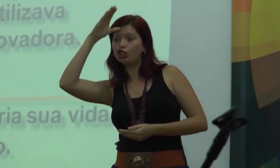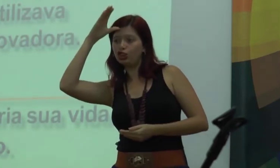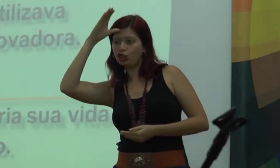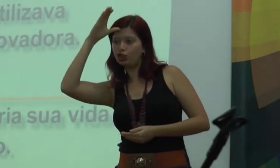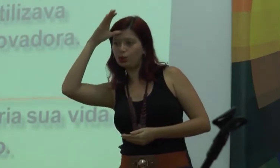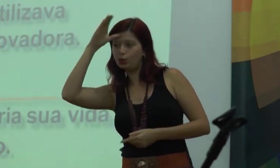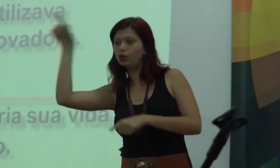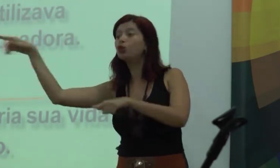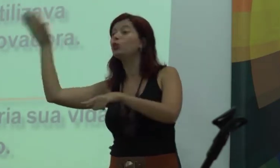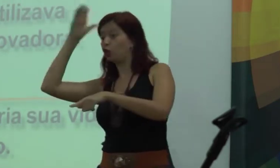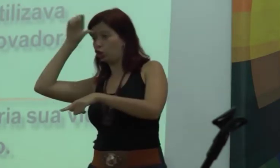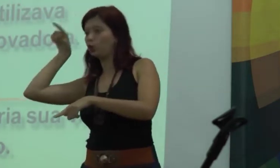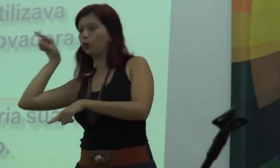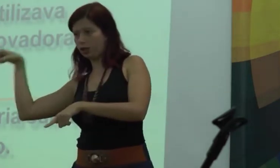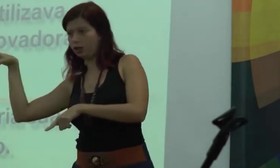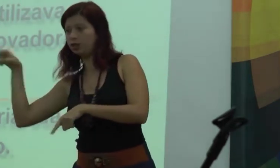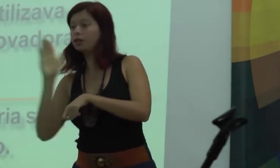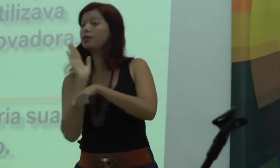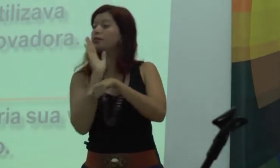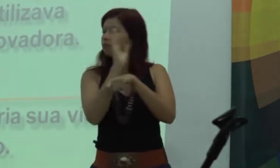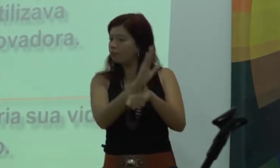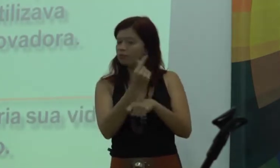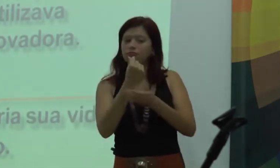conhecimentos que